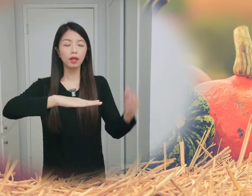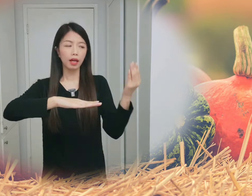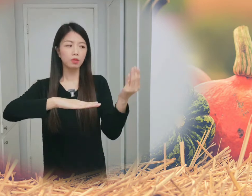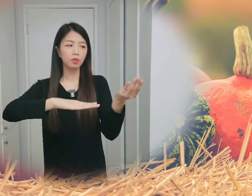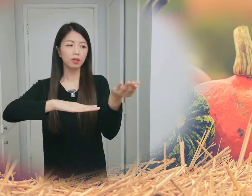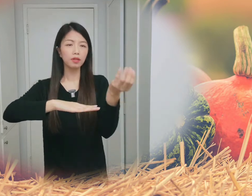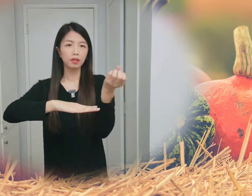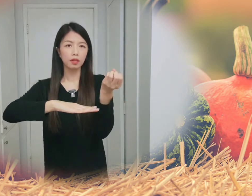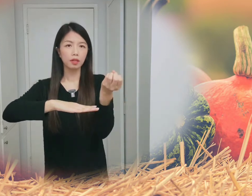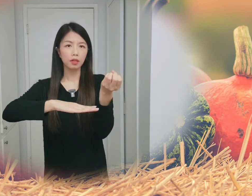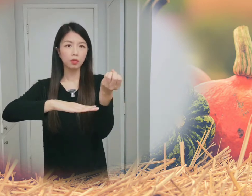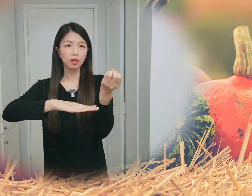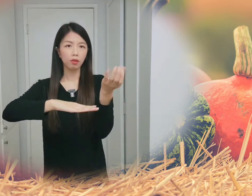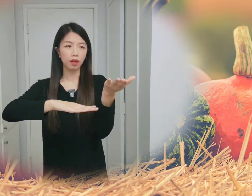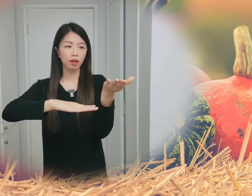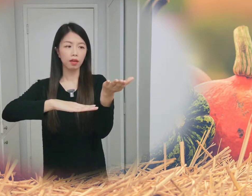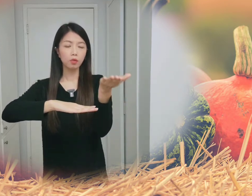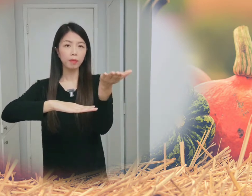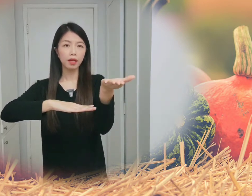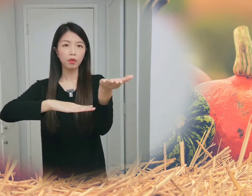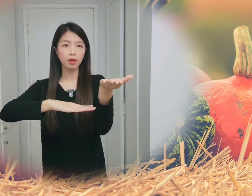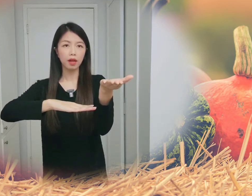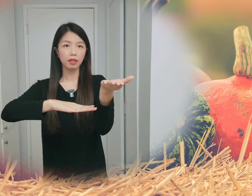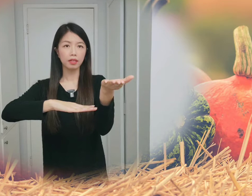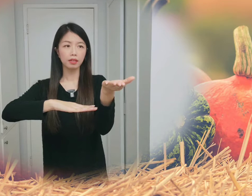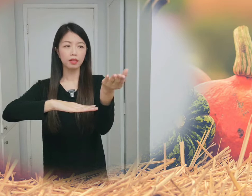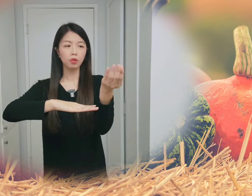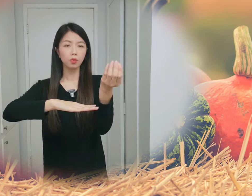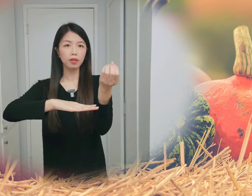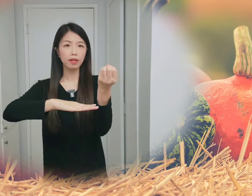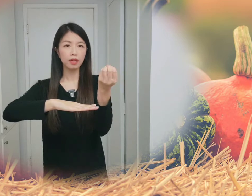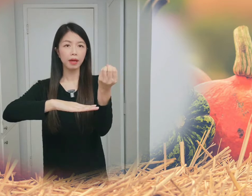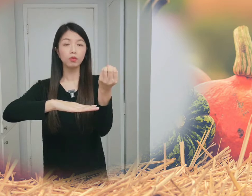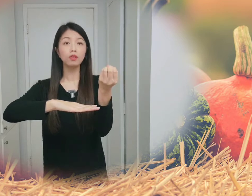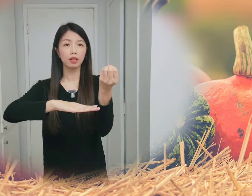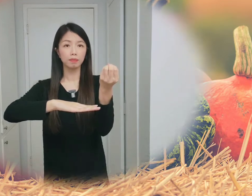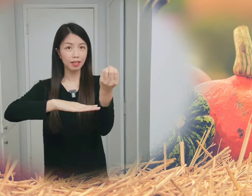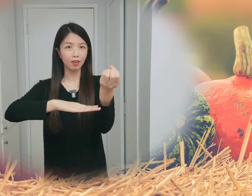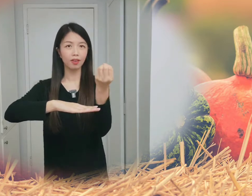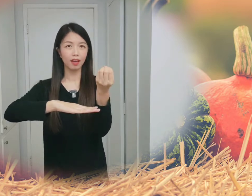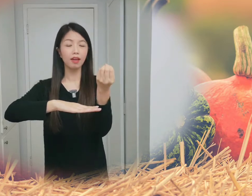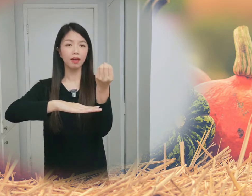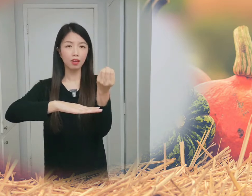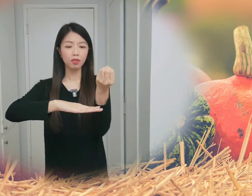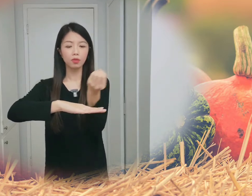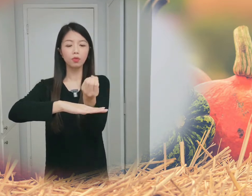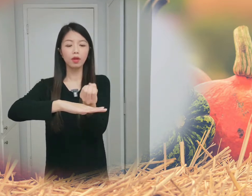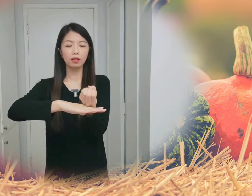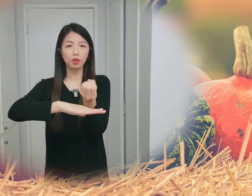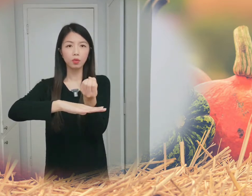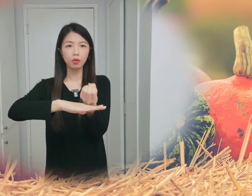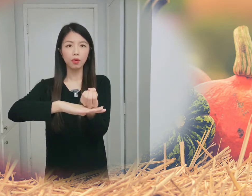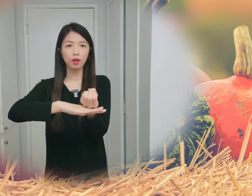두시고 다른 손을 이렇게 손바닥이 위를 향한 이 상태에서 손을 살짝 만두를 잡듯이 이렇게